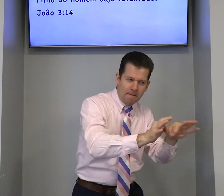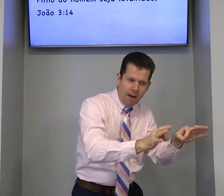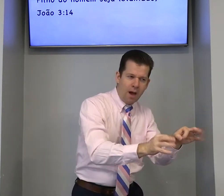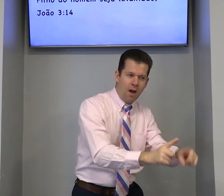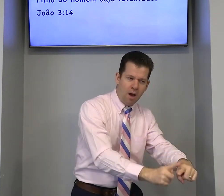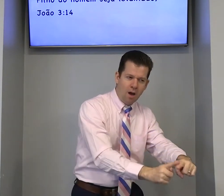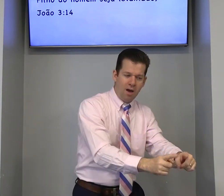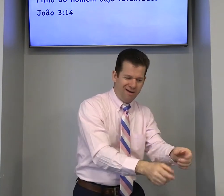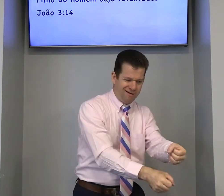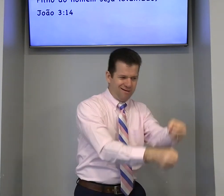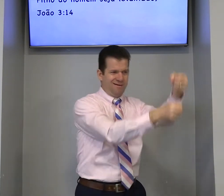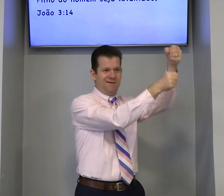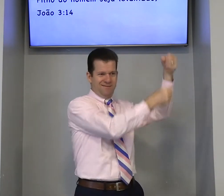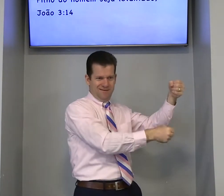serpente na haste,